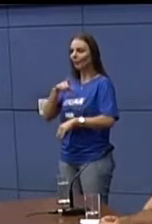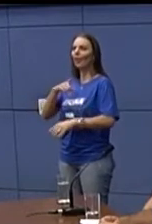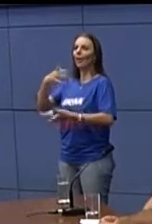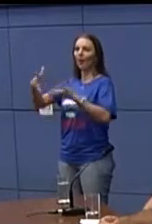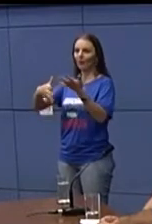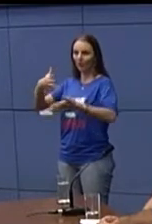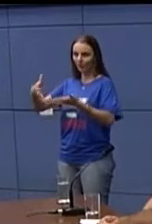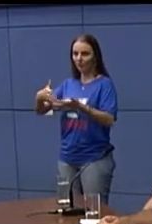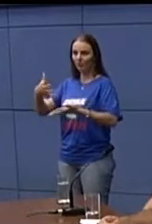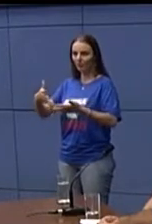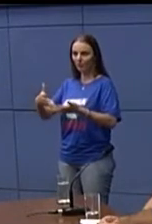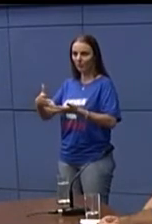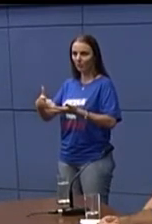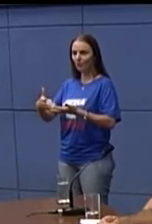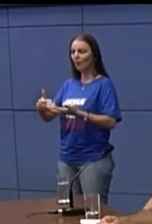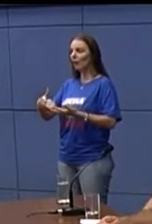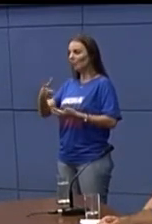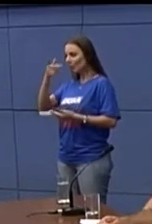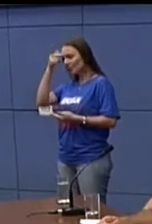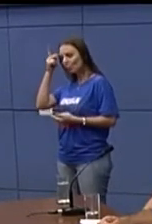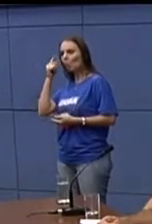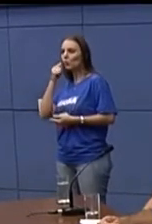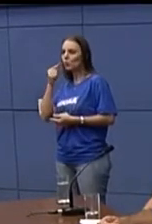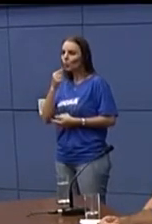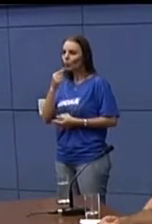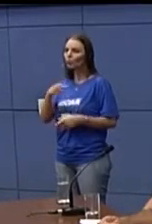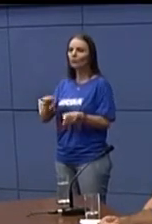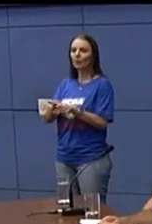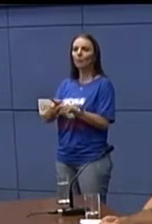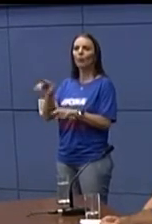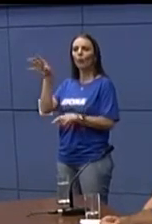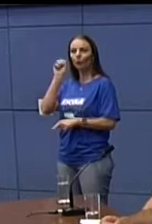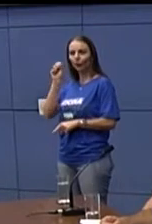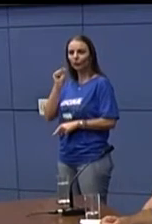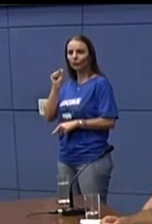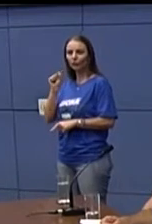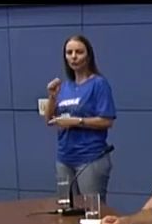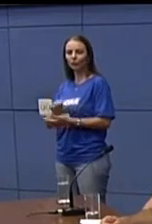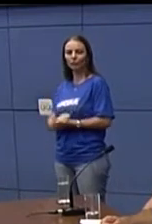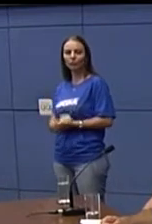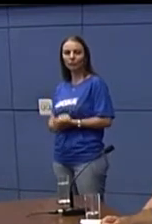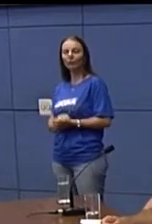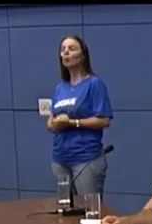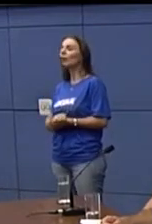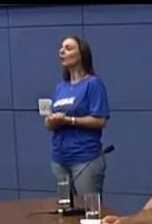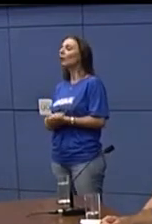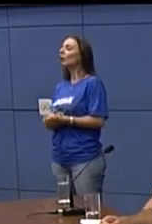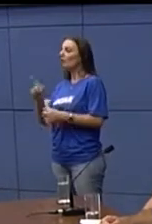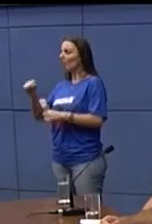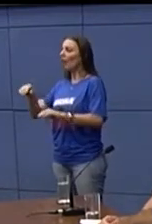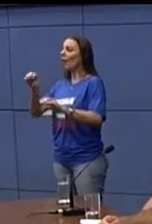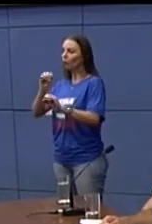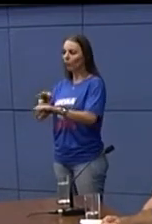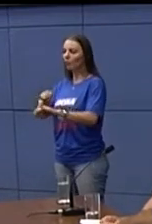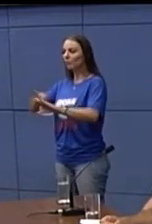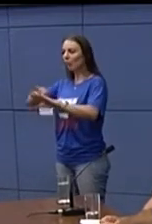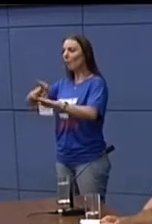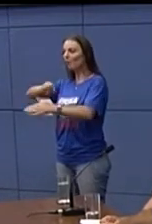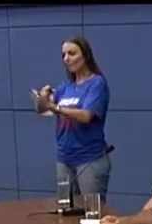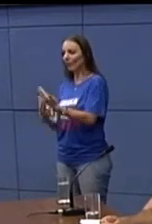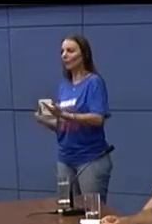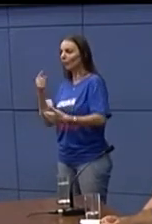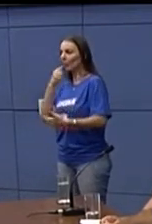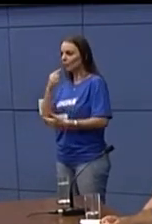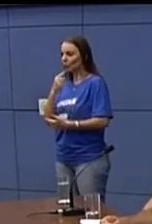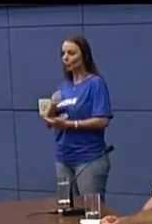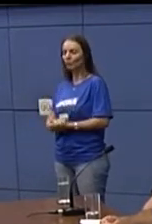Libras para candidatos surdos e ouvintes para atuação na educação bilíngue para surdos.